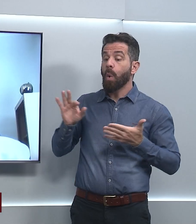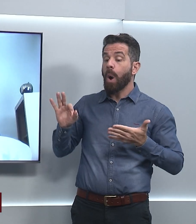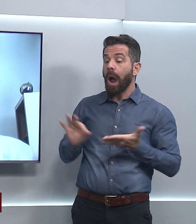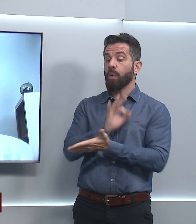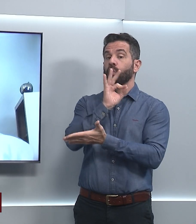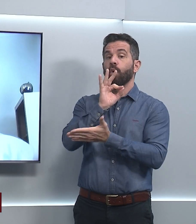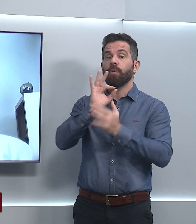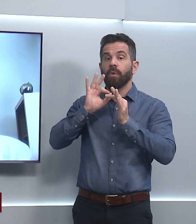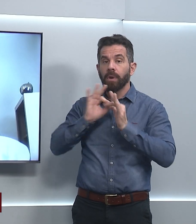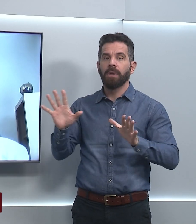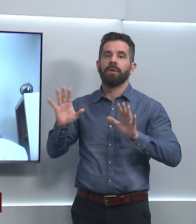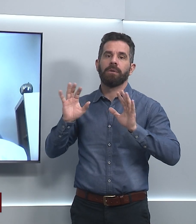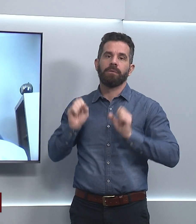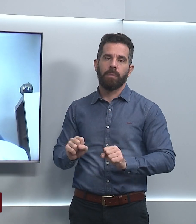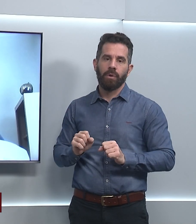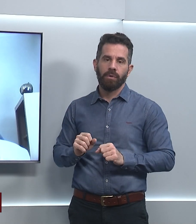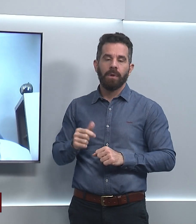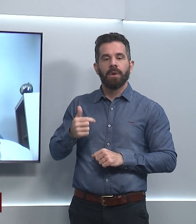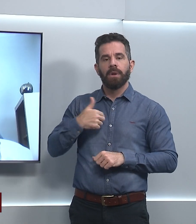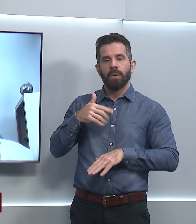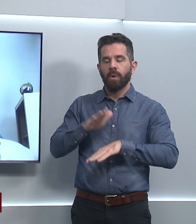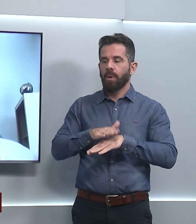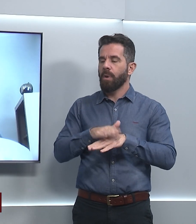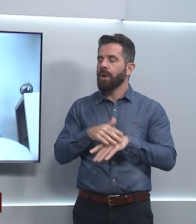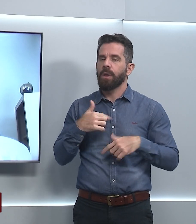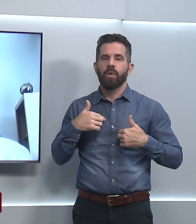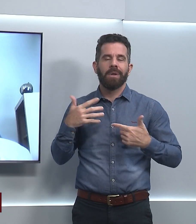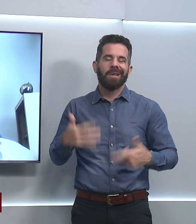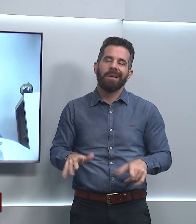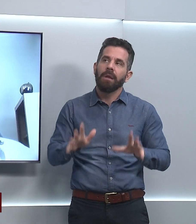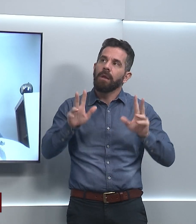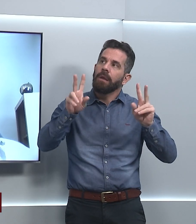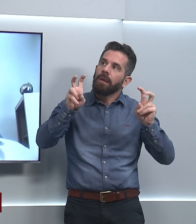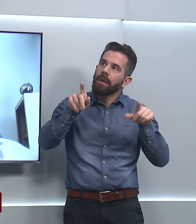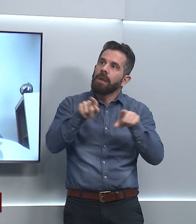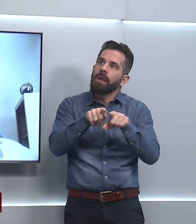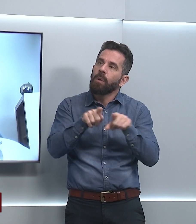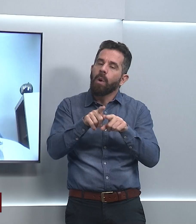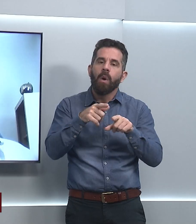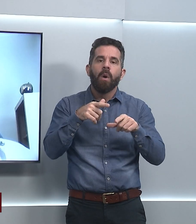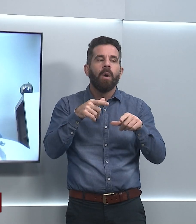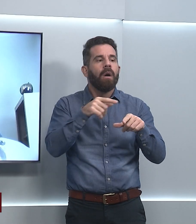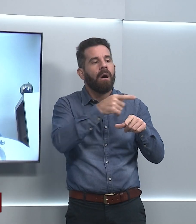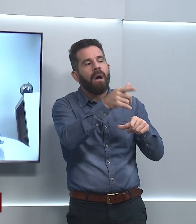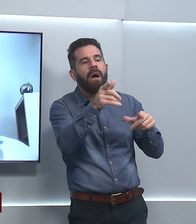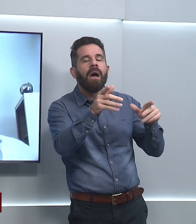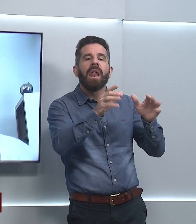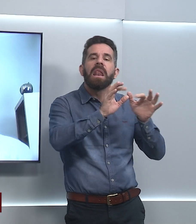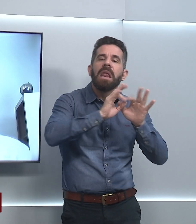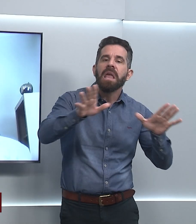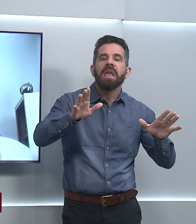passa essa vontade sua de fechar, vamos dizer assim, as portas dos seus dados cadastrais para que os